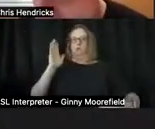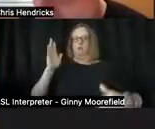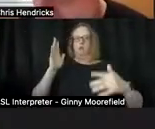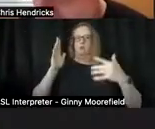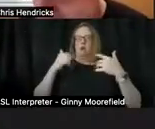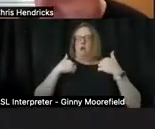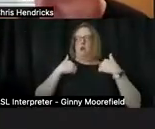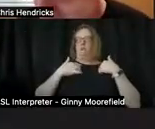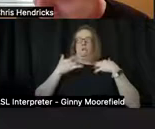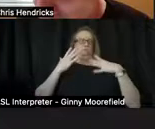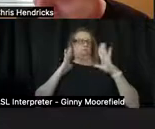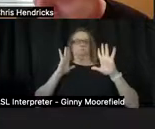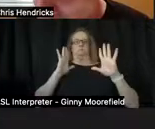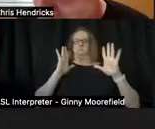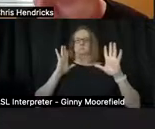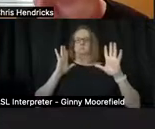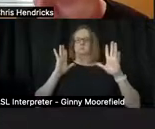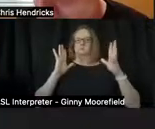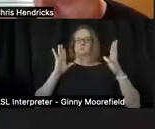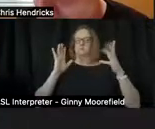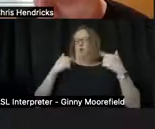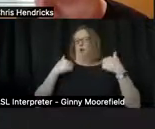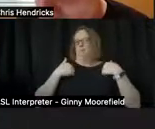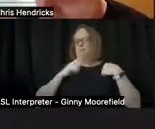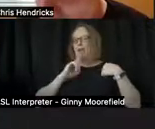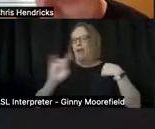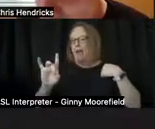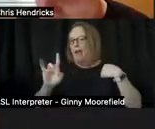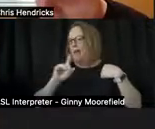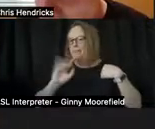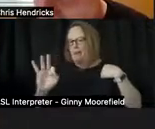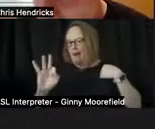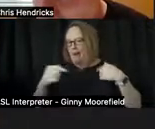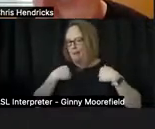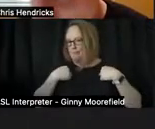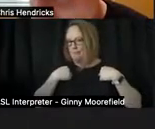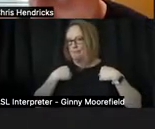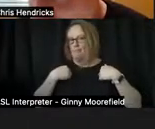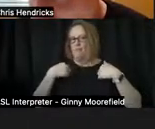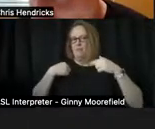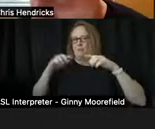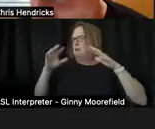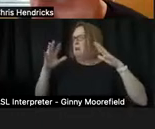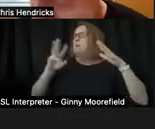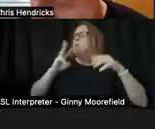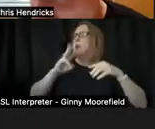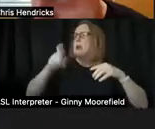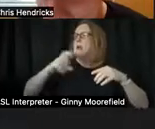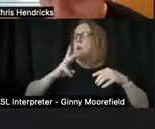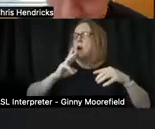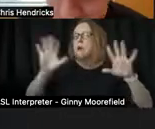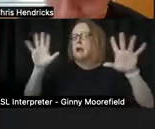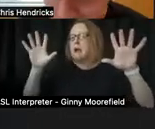Yo subí y yo tenía como 8 o 9 años y